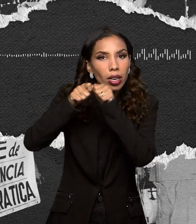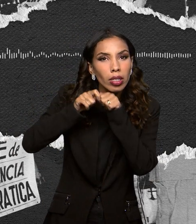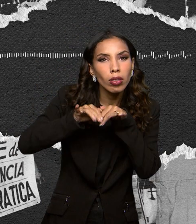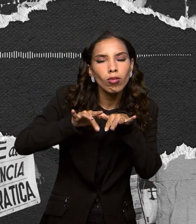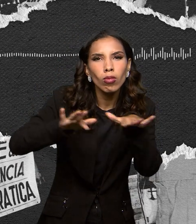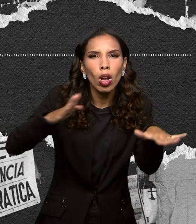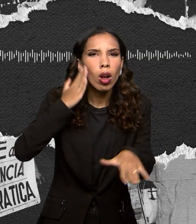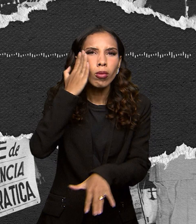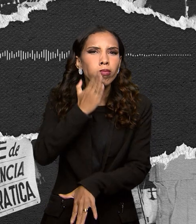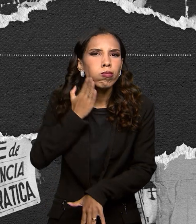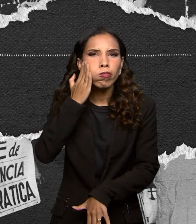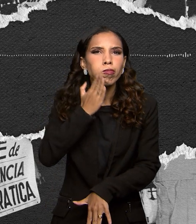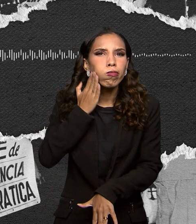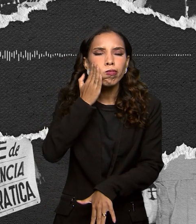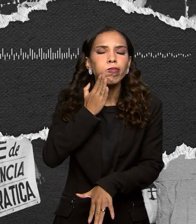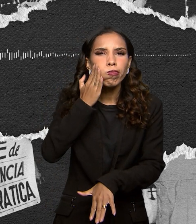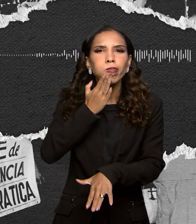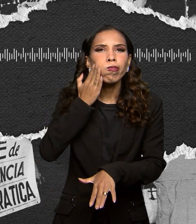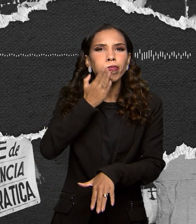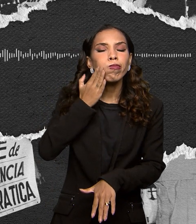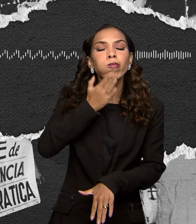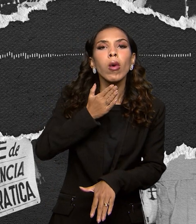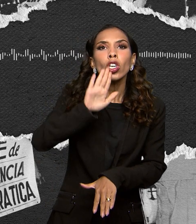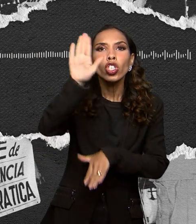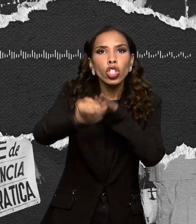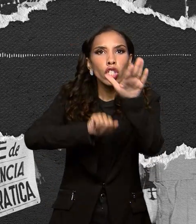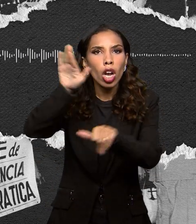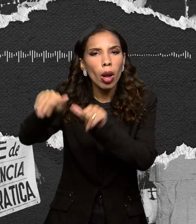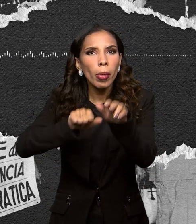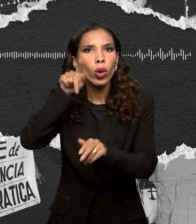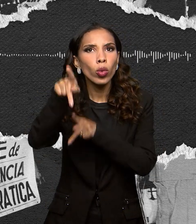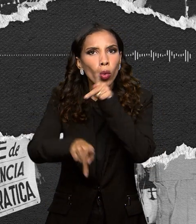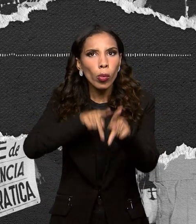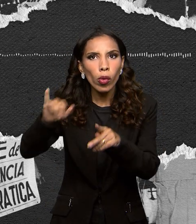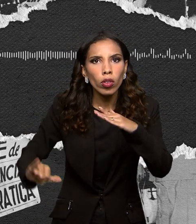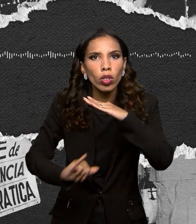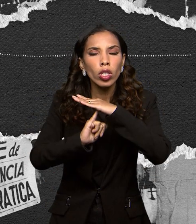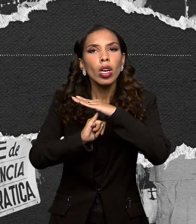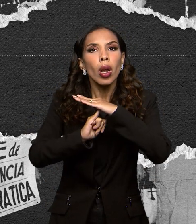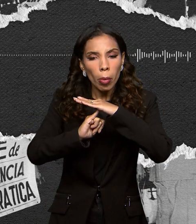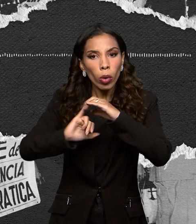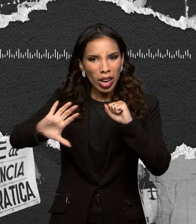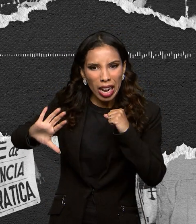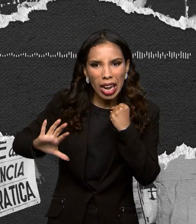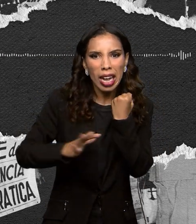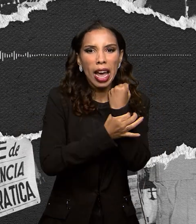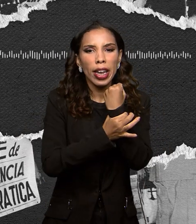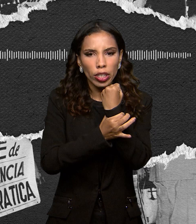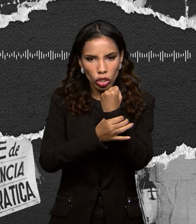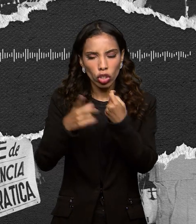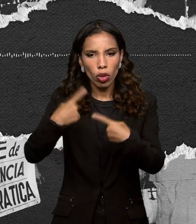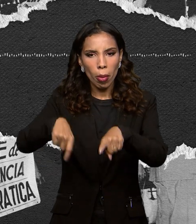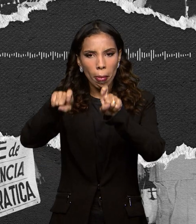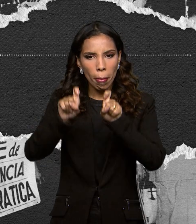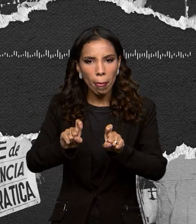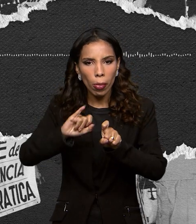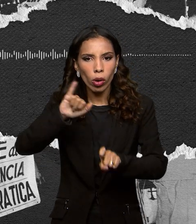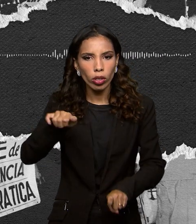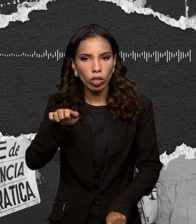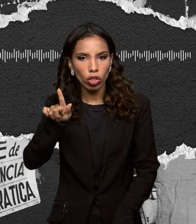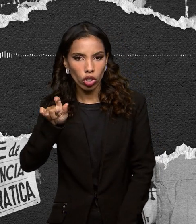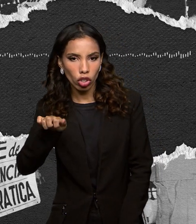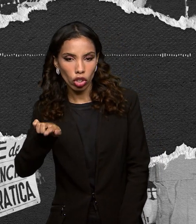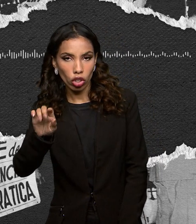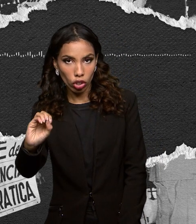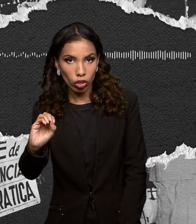muitos discursos que faria, convocando o povo e as instituições para garantir a posse de Jango. A gente resgatou esse áudio no arquivo